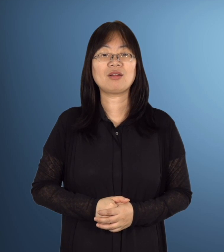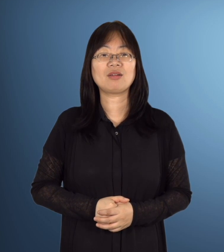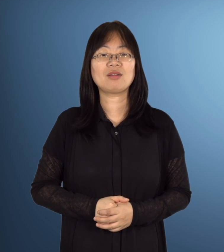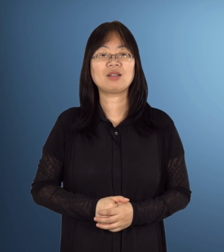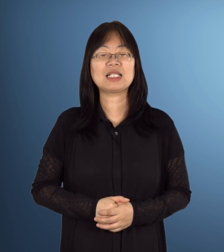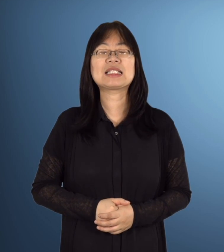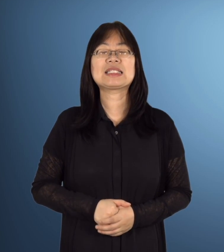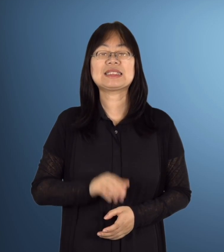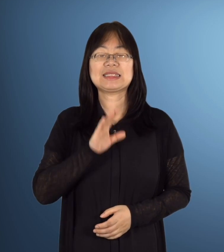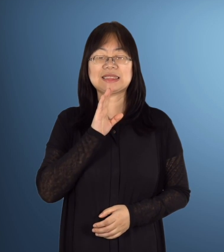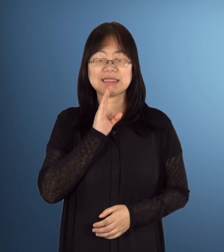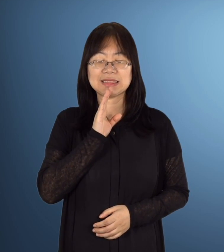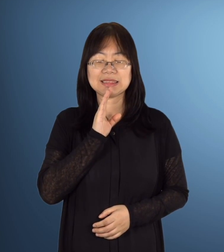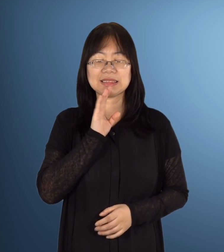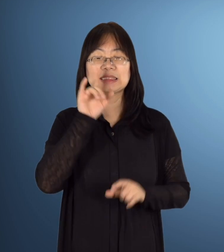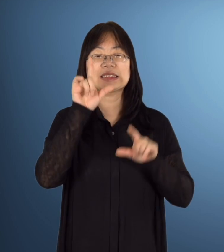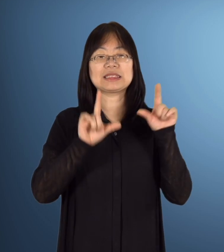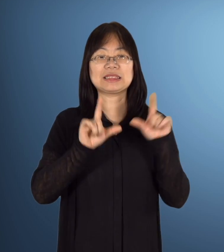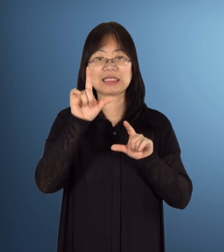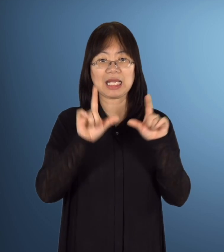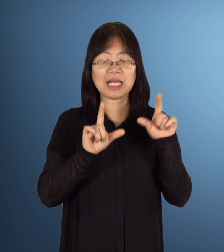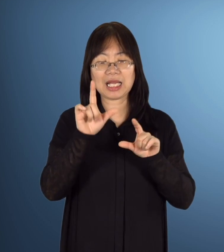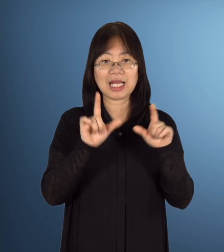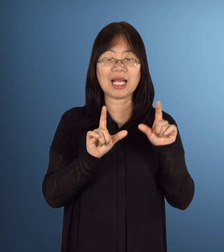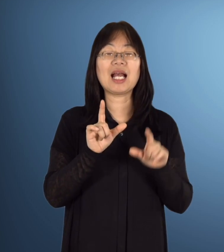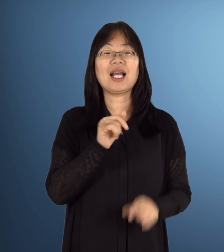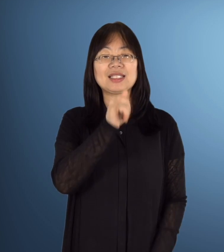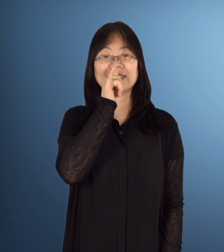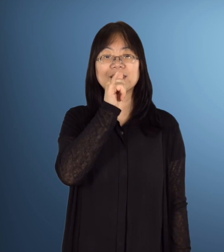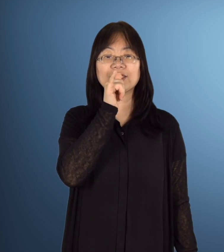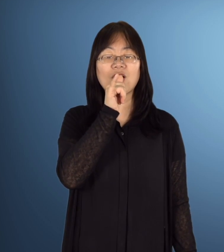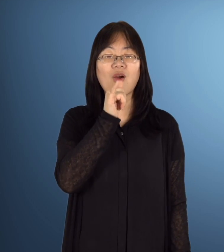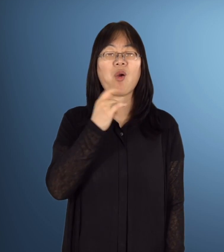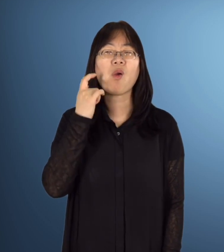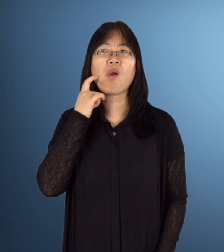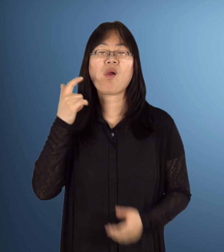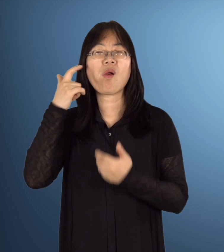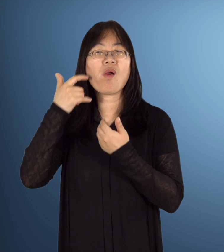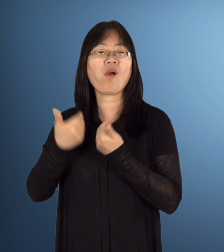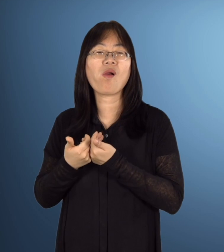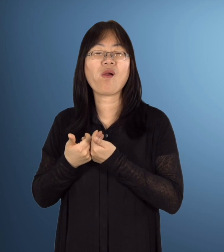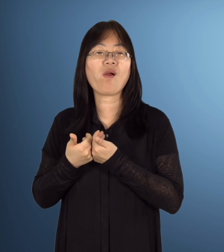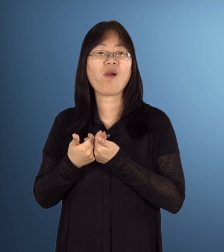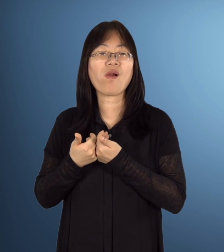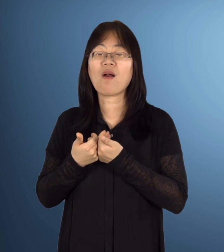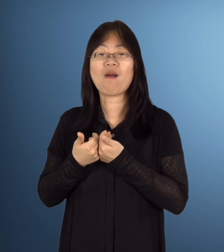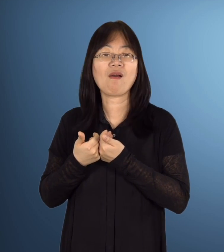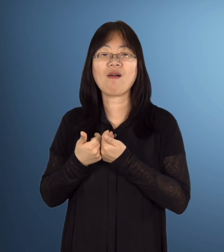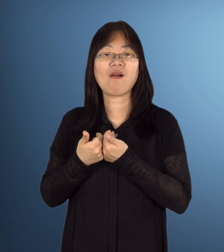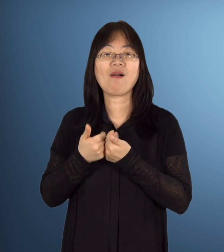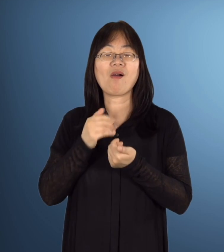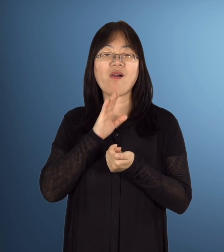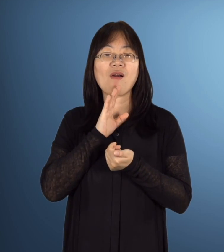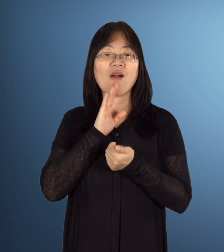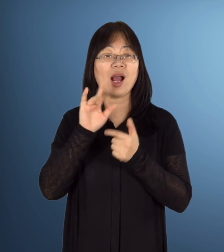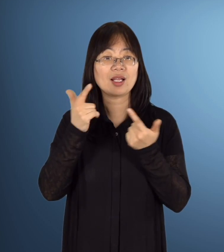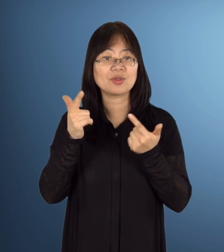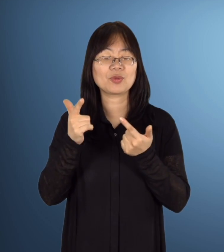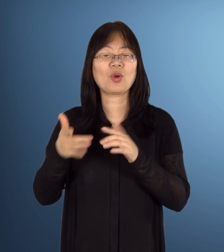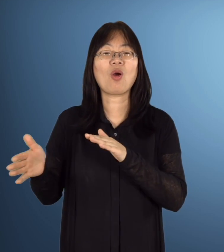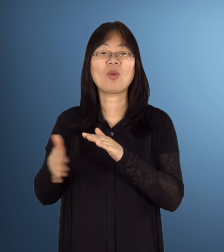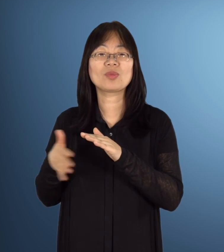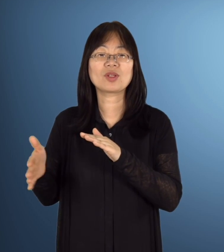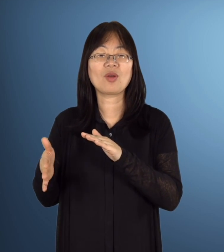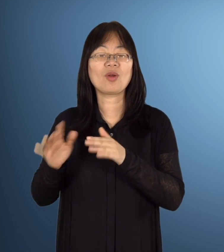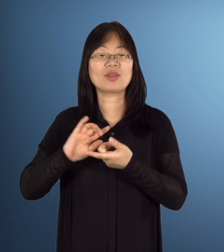대비해서 실체다 그 말이에요. 실체. 그러니까 거짓의 반대 개념으로서의 참은 아니라는